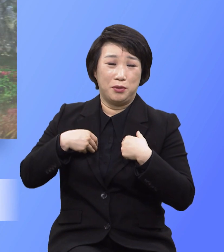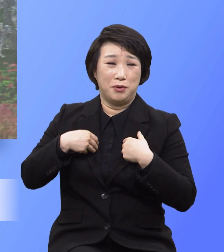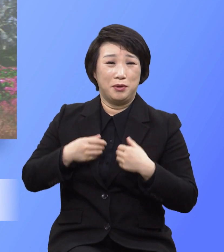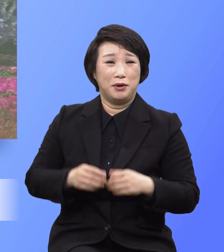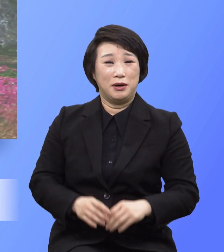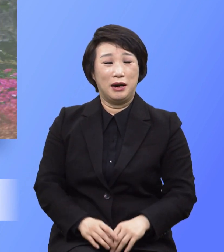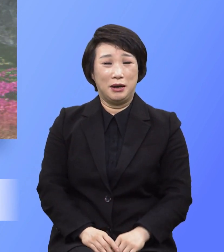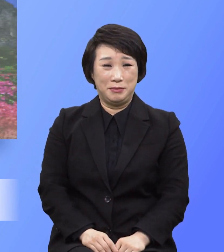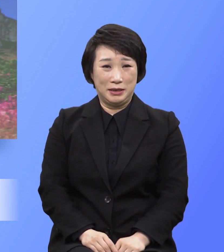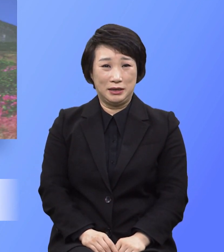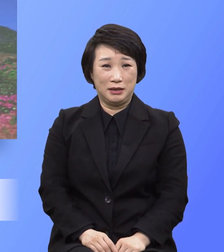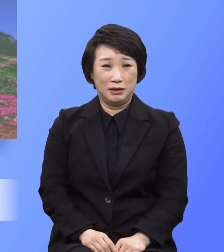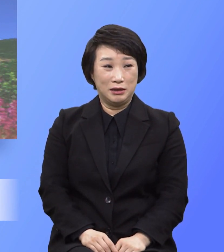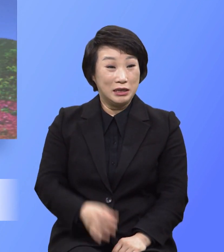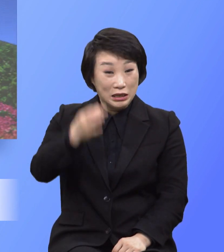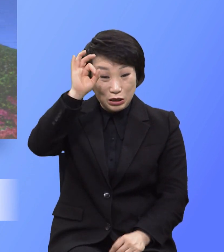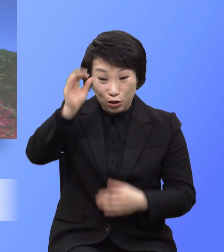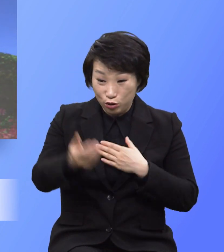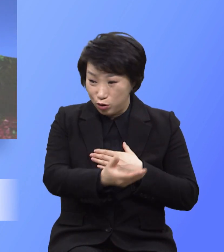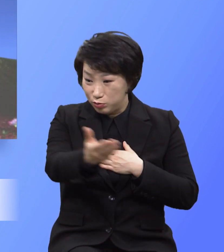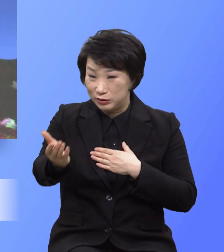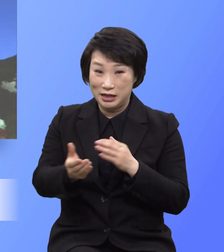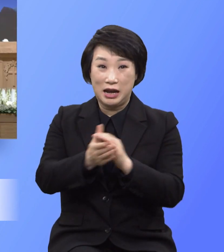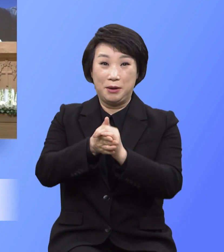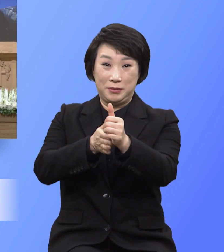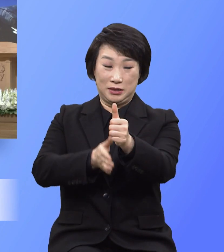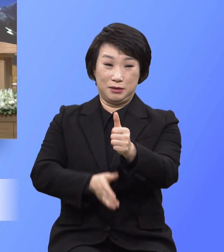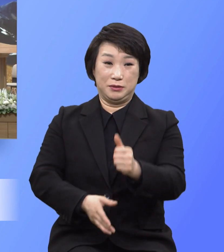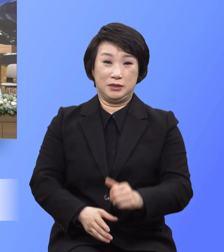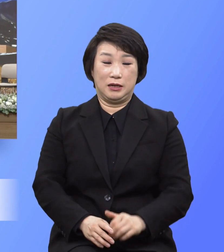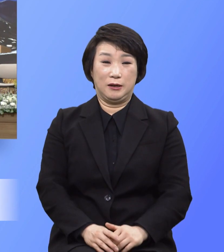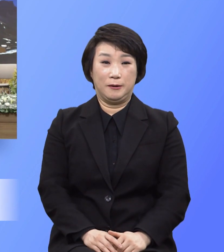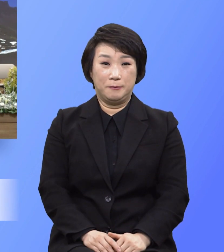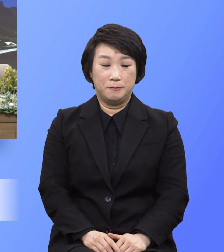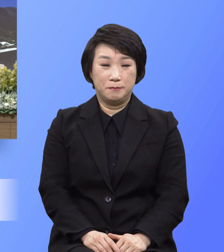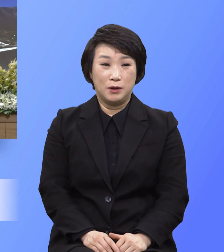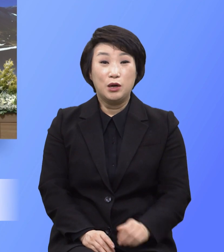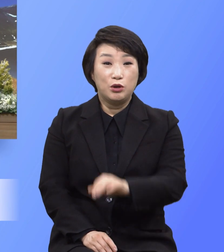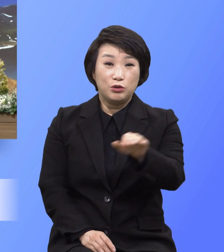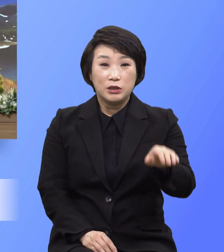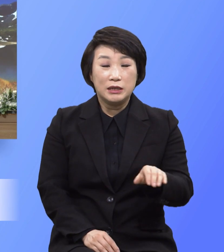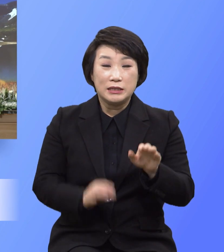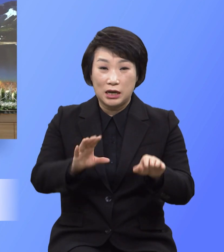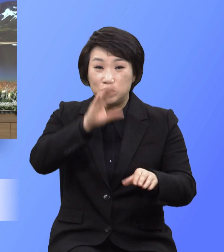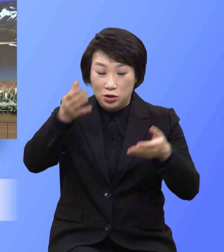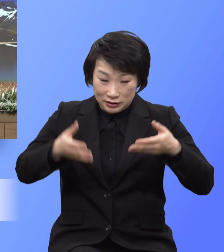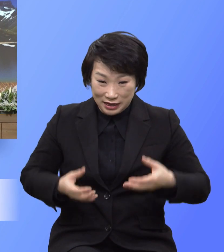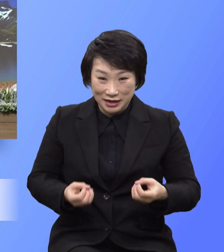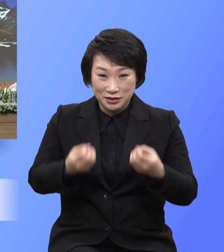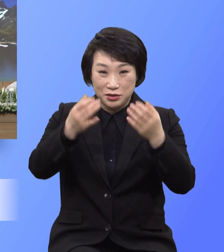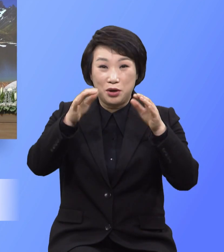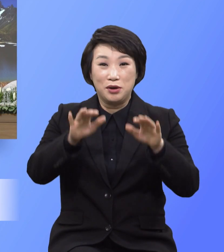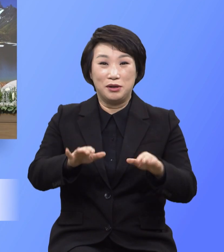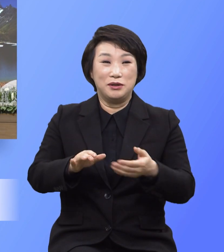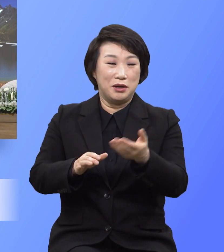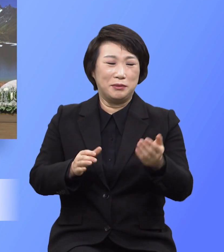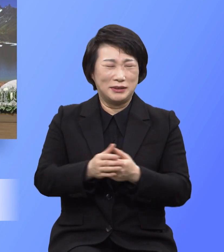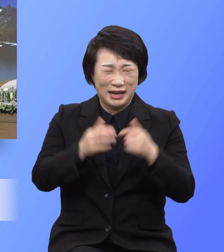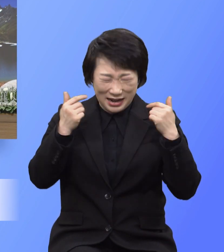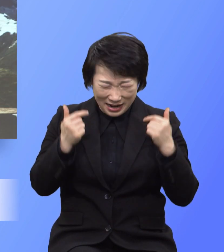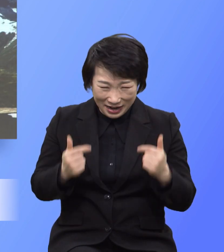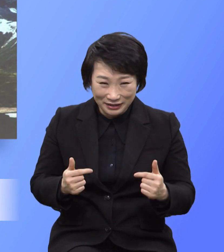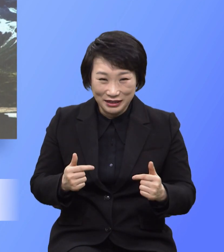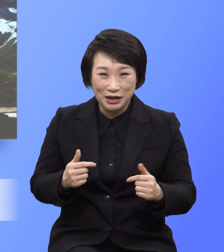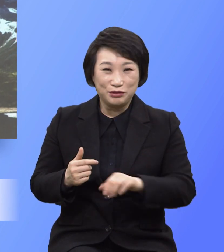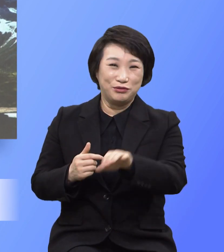죽어줘야. 인정하시면 아멘 합시다. 우리는 성탄절을 항상